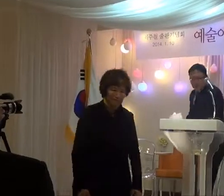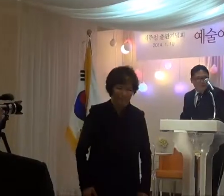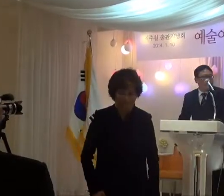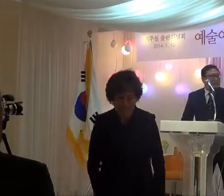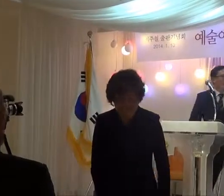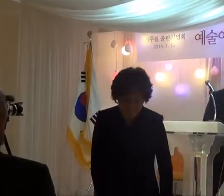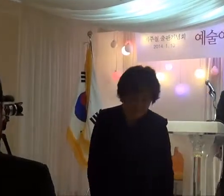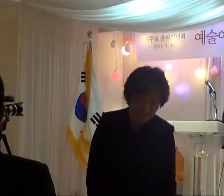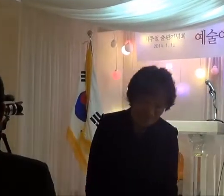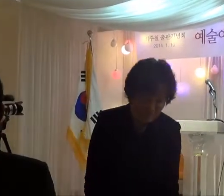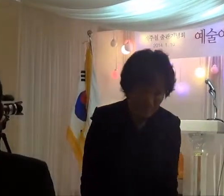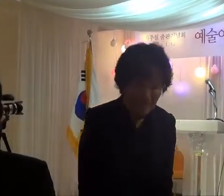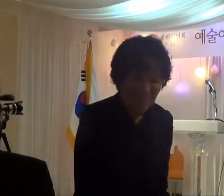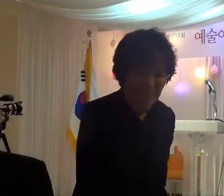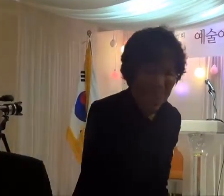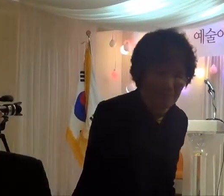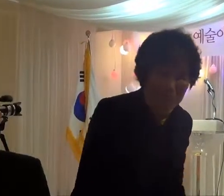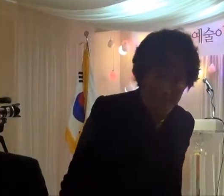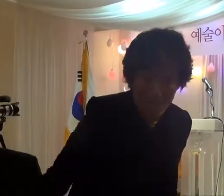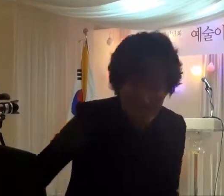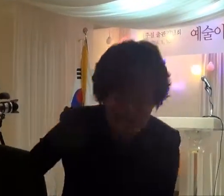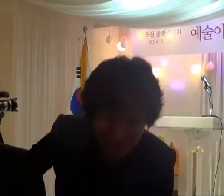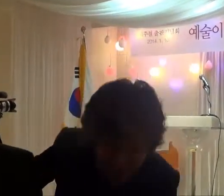네, 다음은 시남송이 있겠습니다.